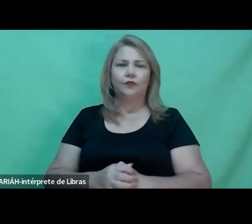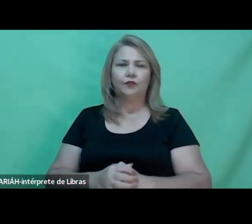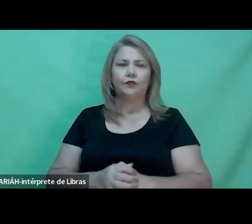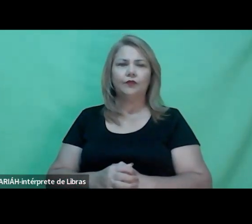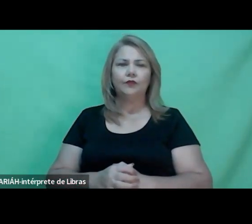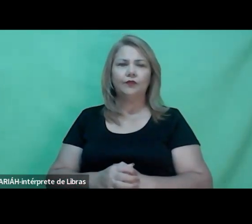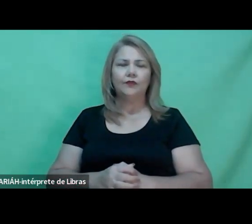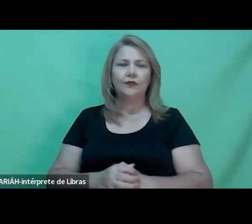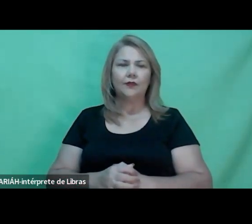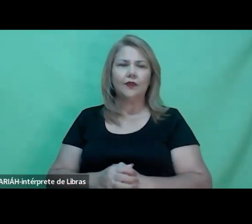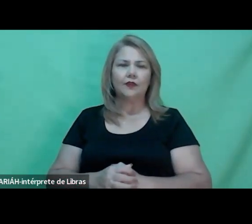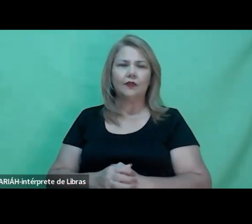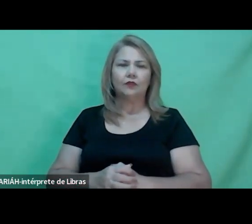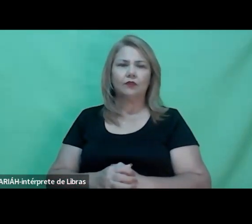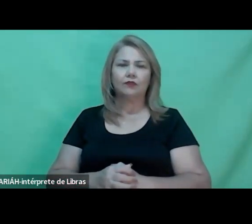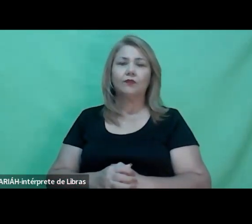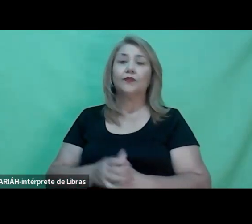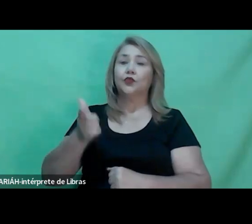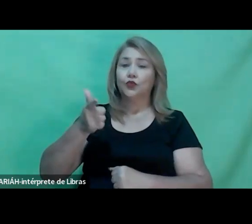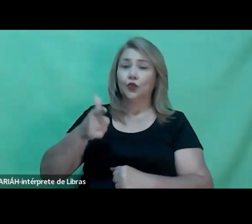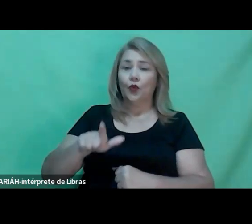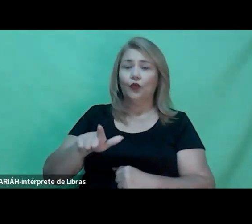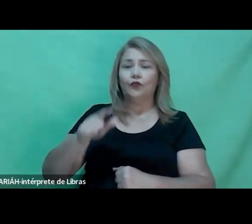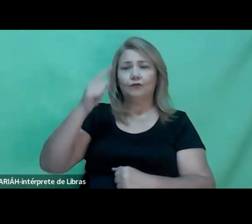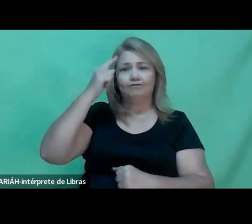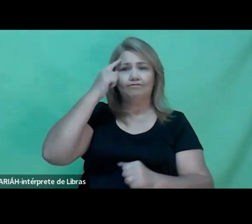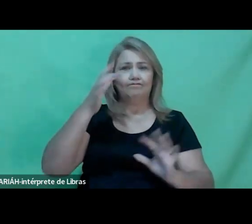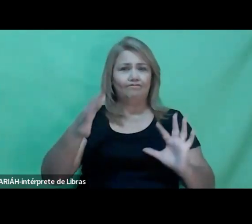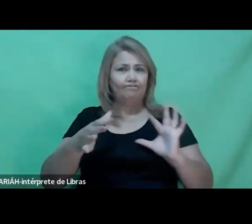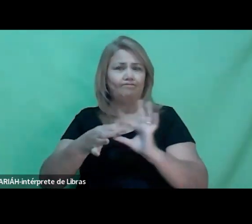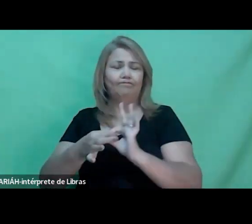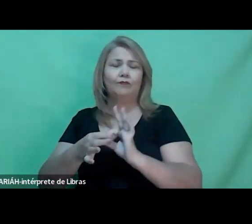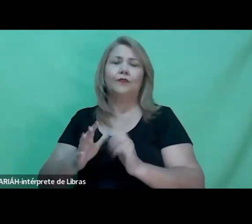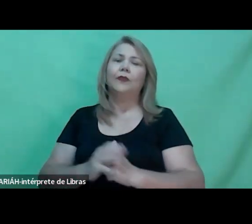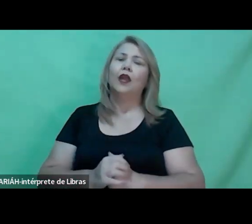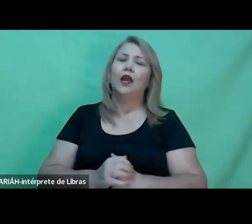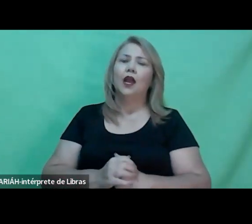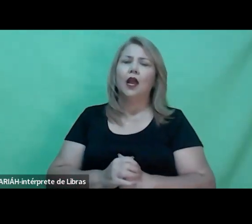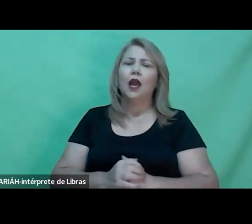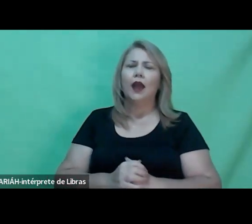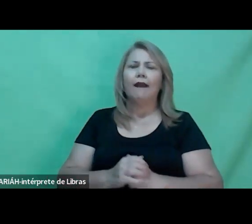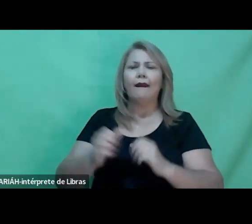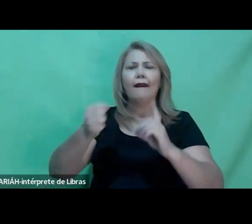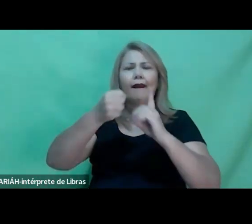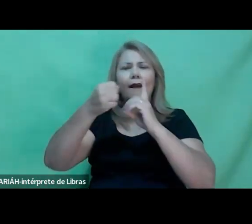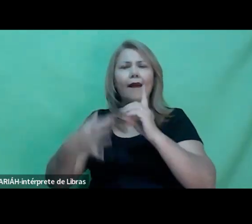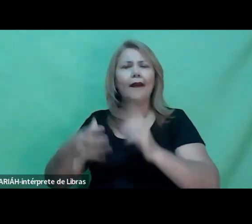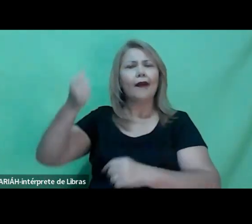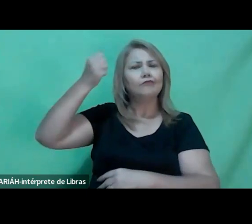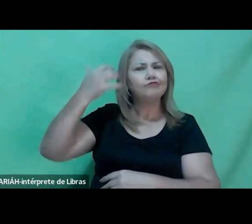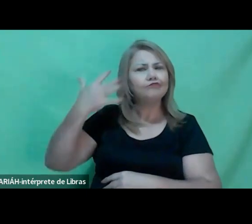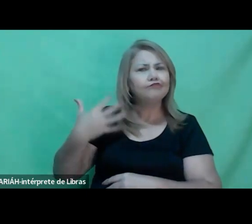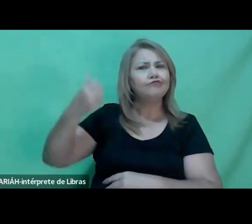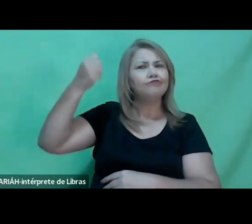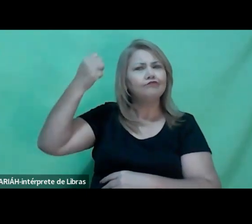ya entonces retomando la idea Yo no describiría de igual manera un amanecer hermoso para